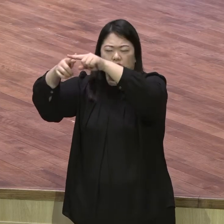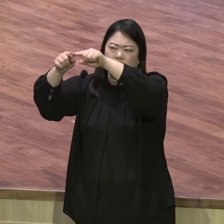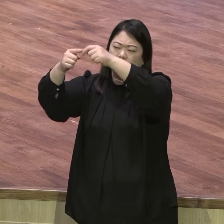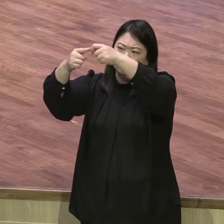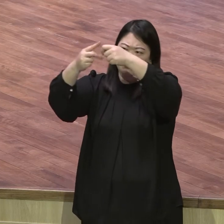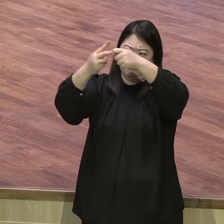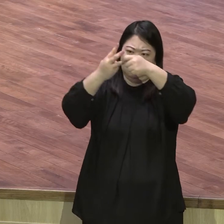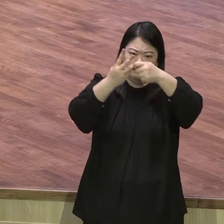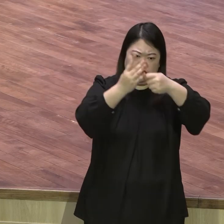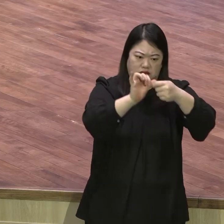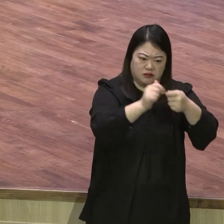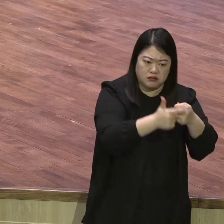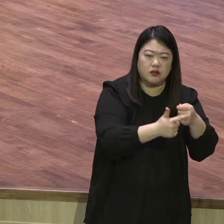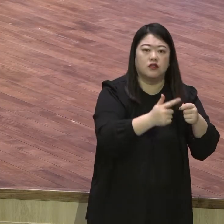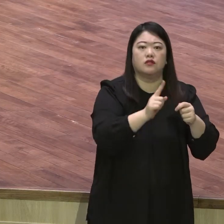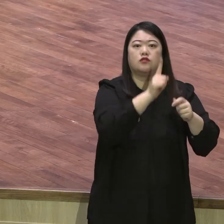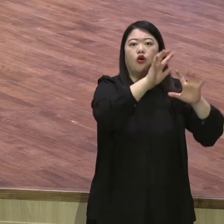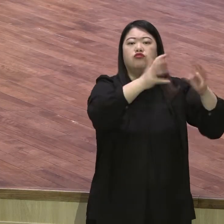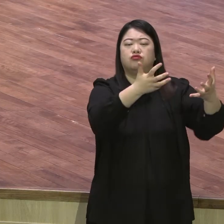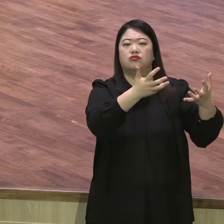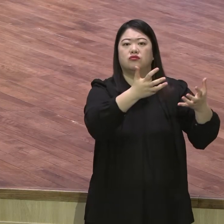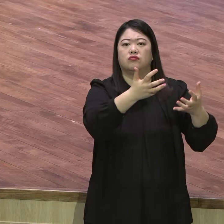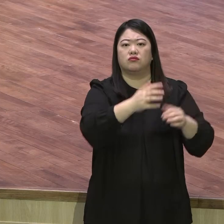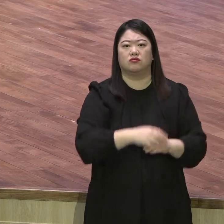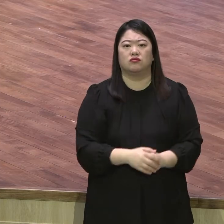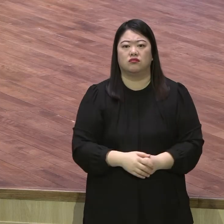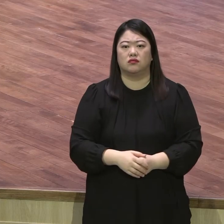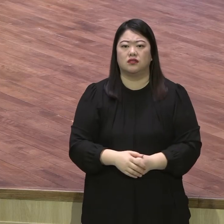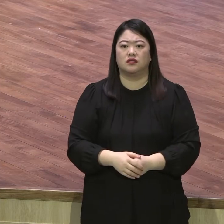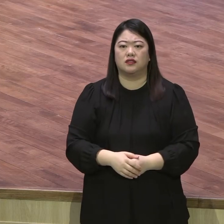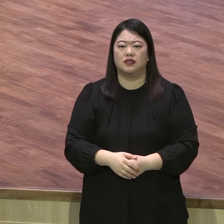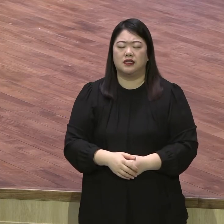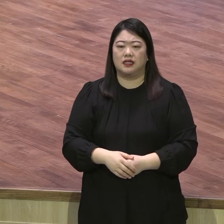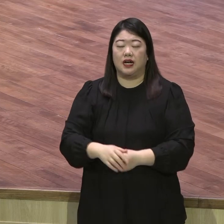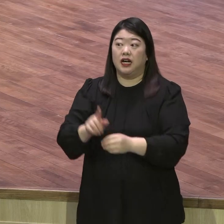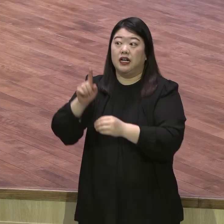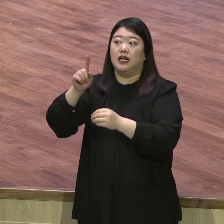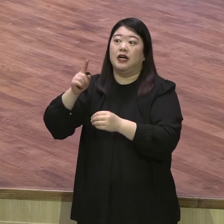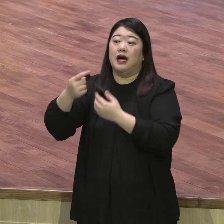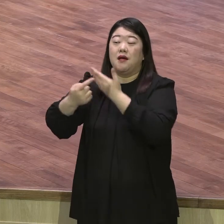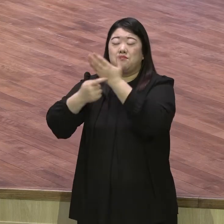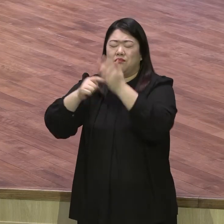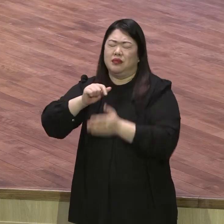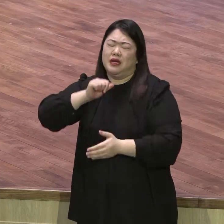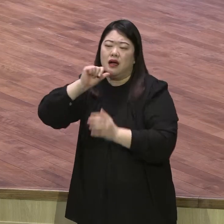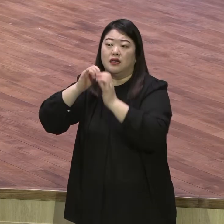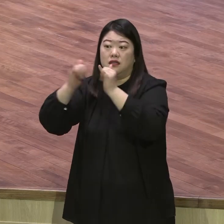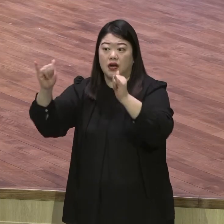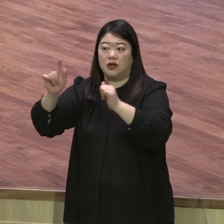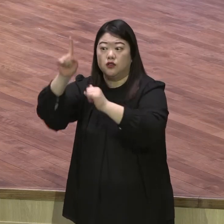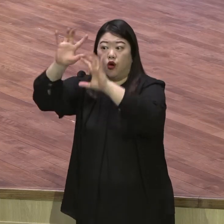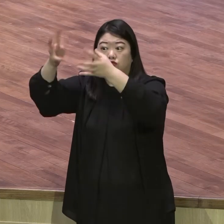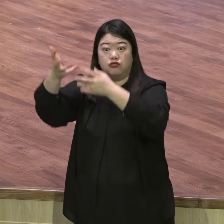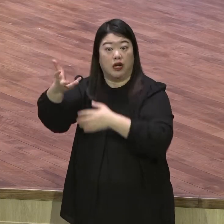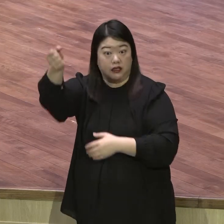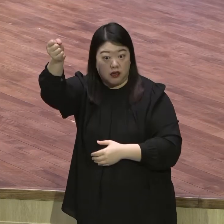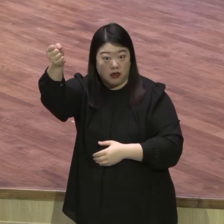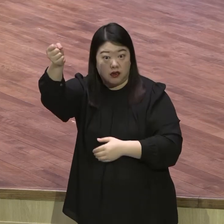신명이 가난한 자는 복이 있나니 천국이 저의 것입니다. 의를 위하여 박해를 받는 자는 복이 있나니 천국이 그들의